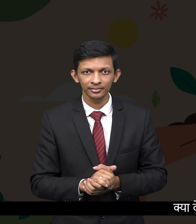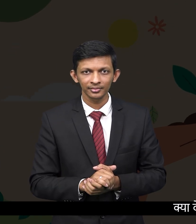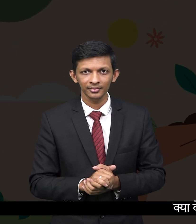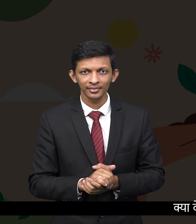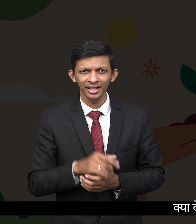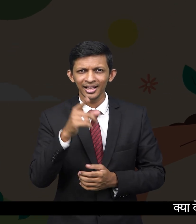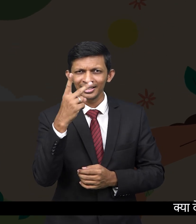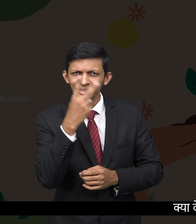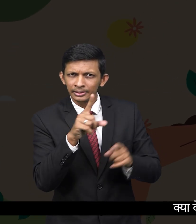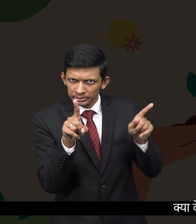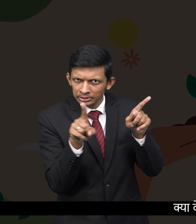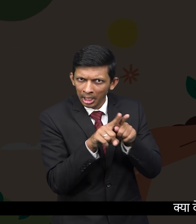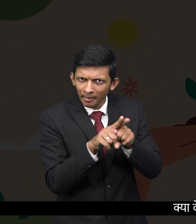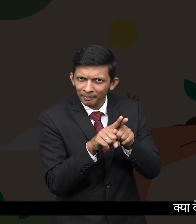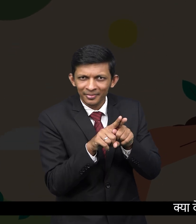क्या वे समान हैं?